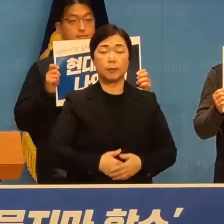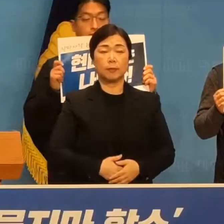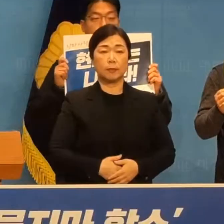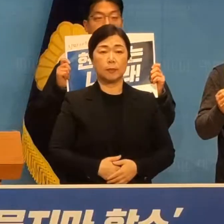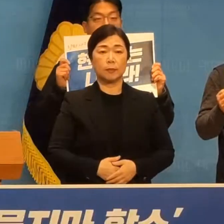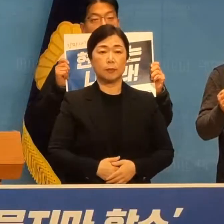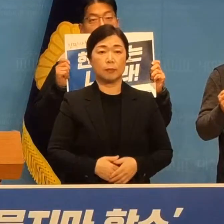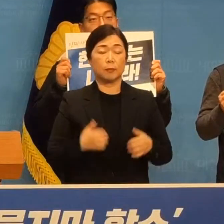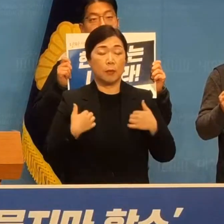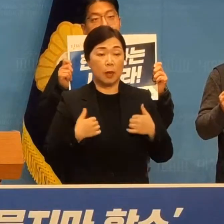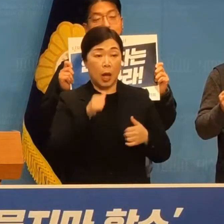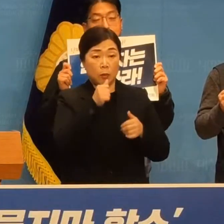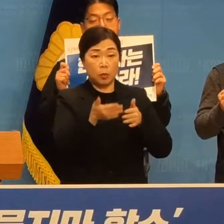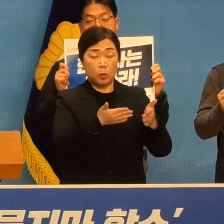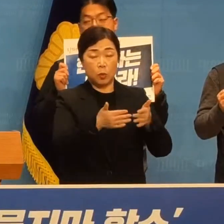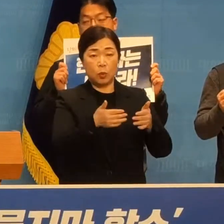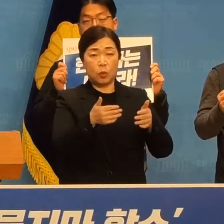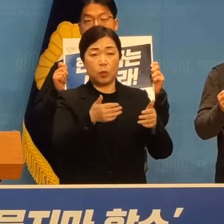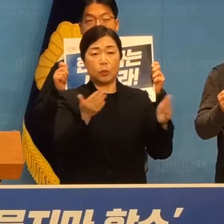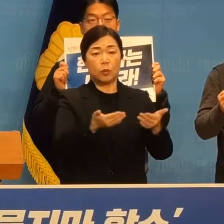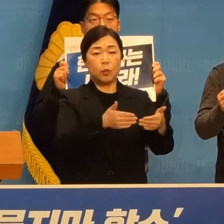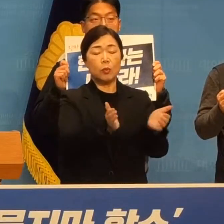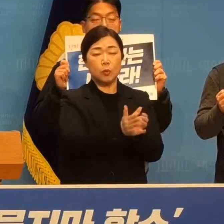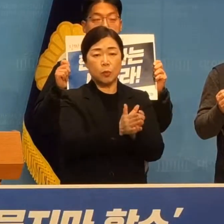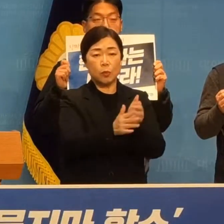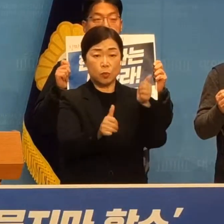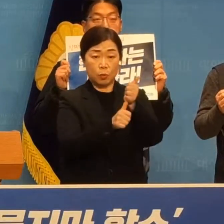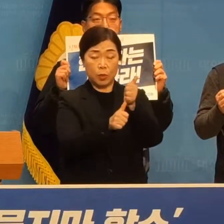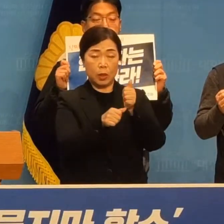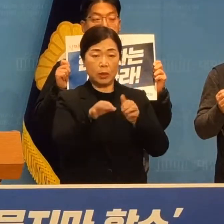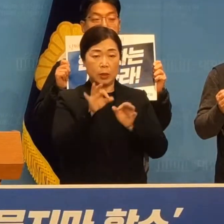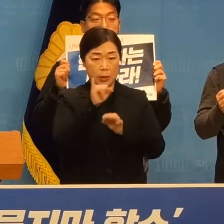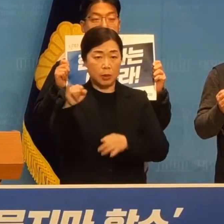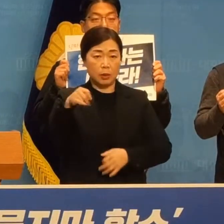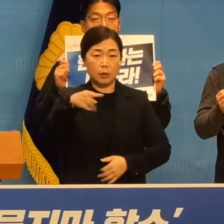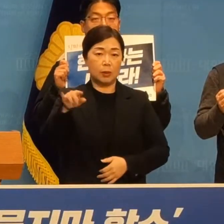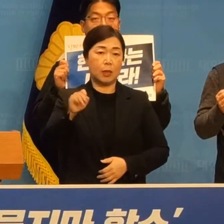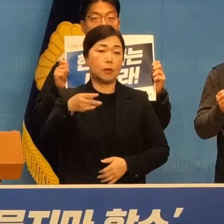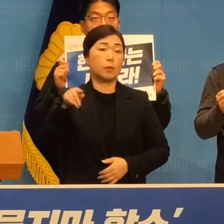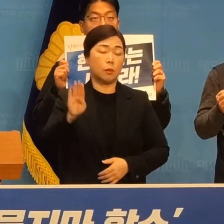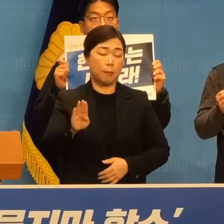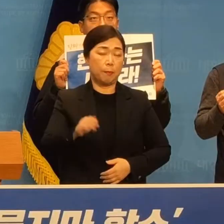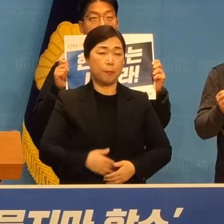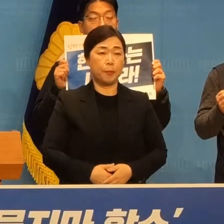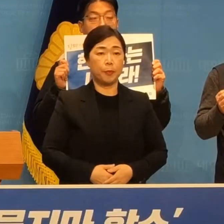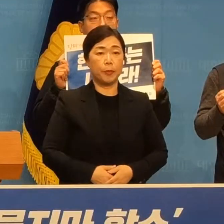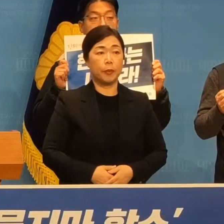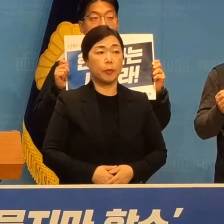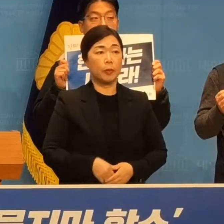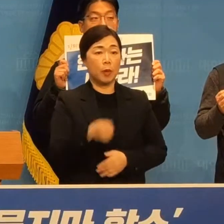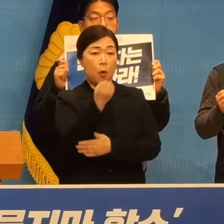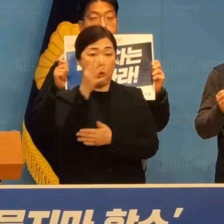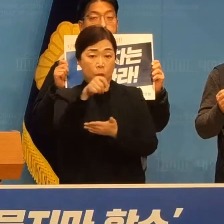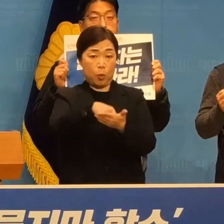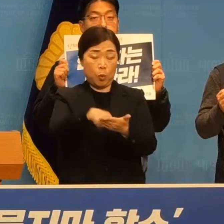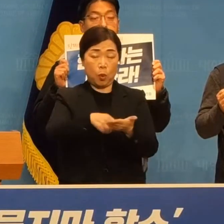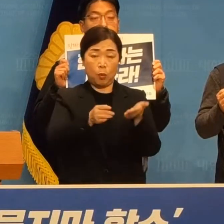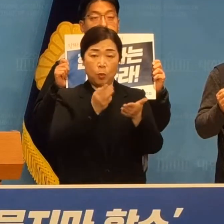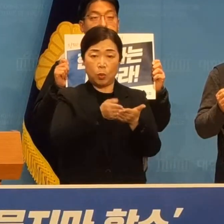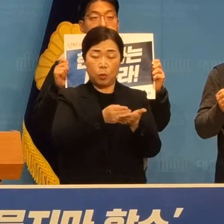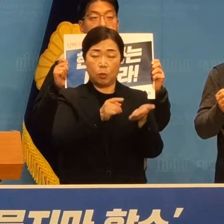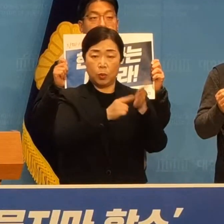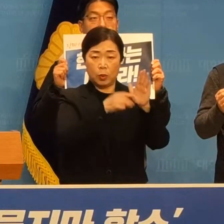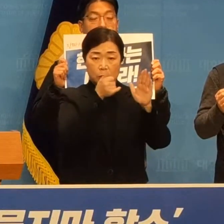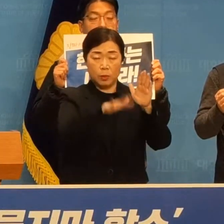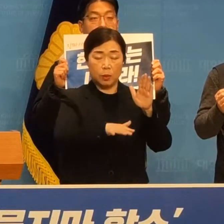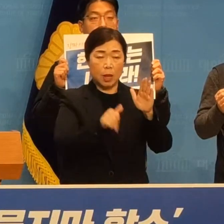예, 반갑습니다. 금속노조 수석 부위원장 이상섭입니다. 언론에도 보도가 되었지만 금속노조 자동차 판매연대